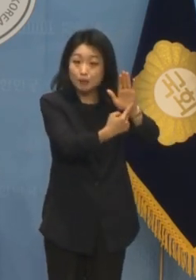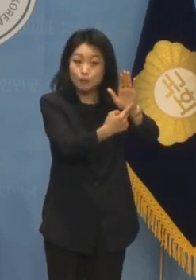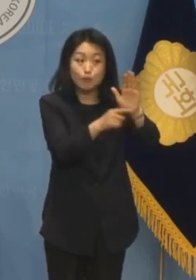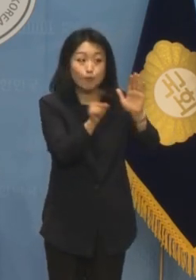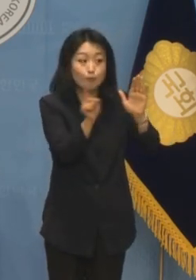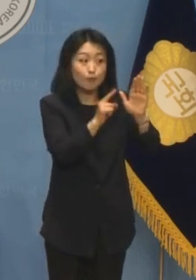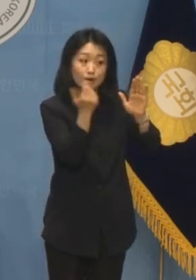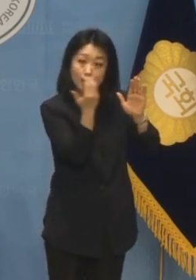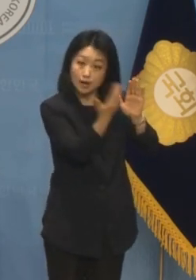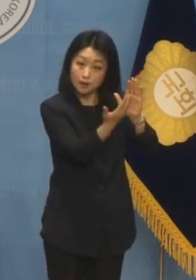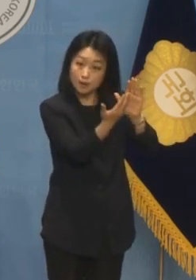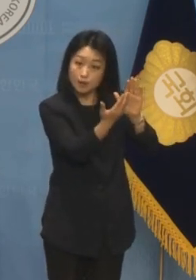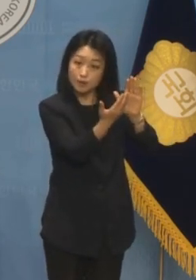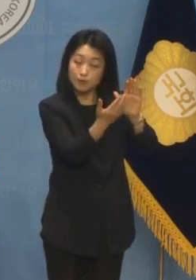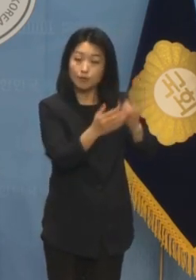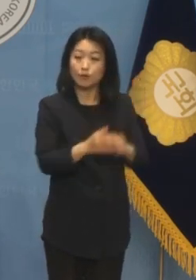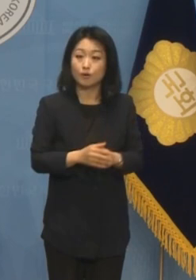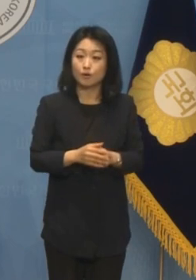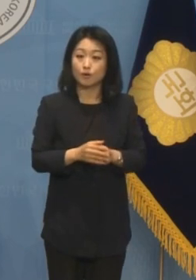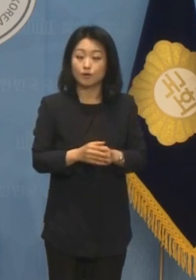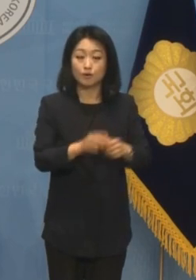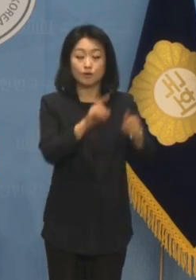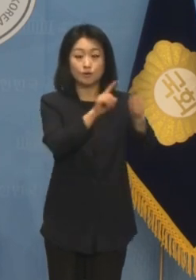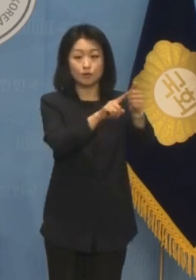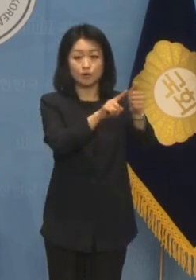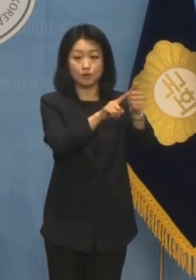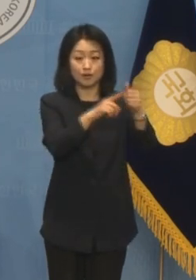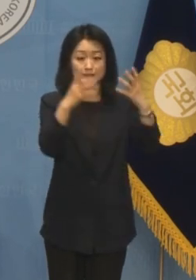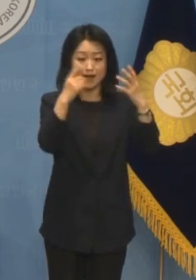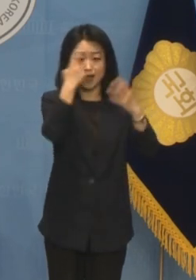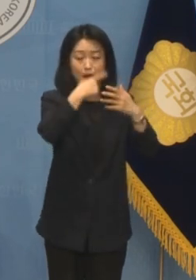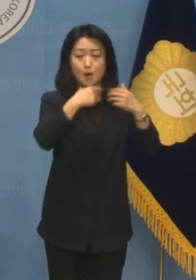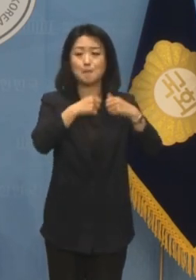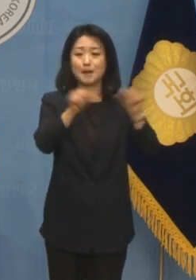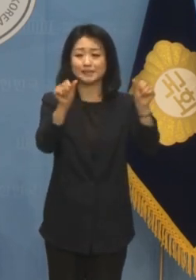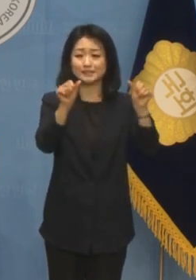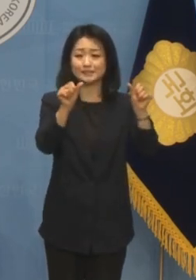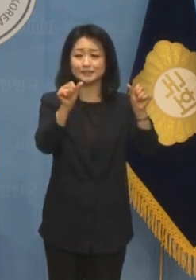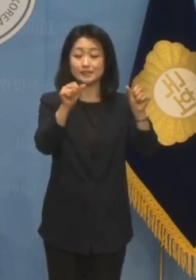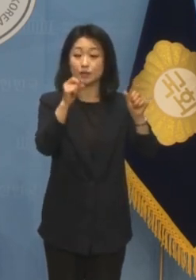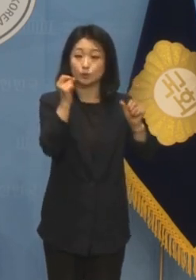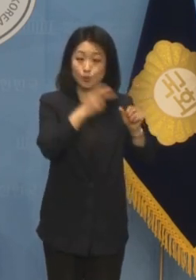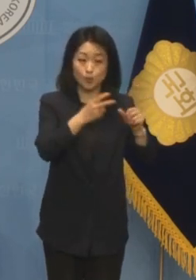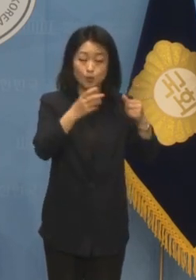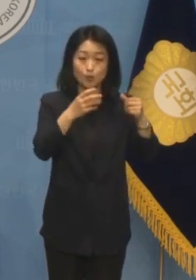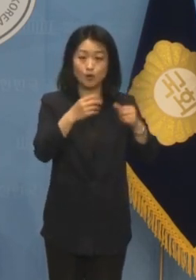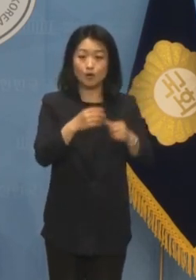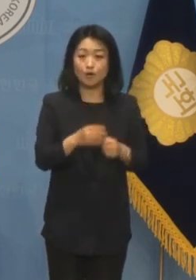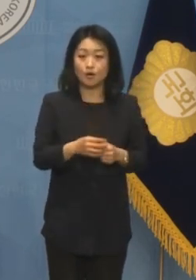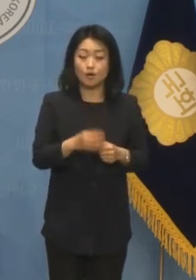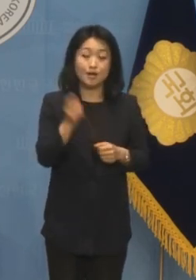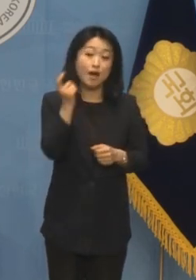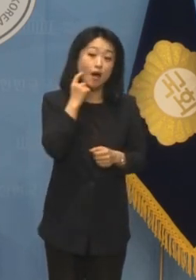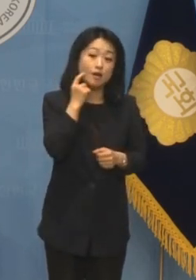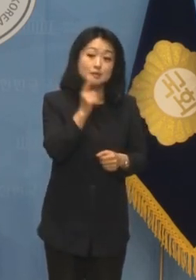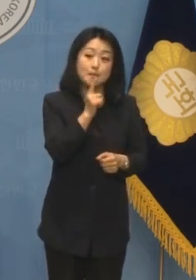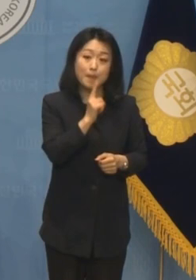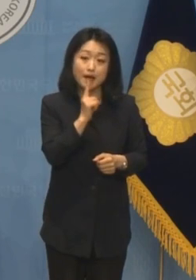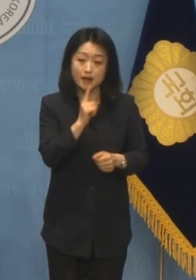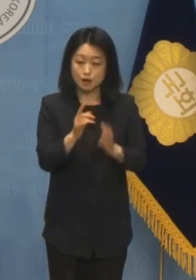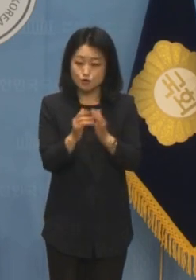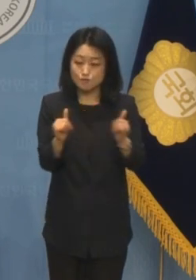무엇입니까? 류 위원장은 나라 망신도 부족해 뻔뻔한 거짓말로